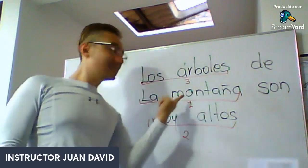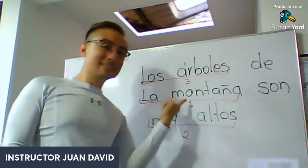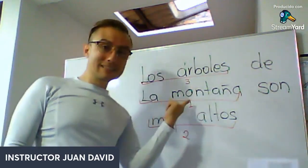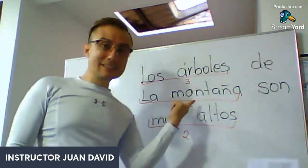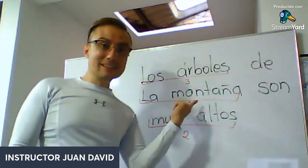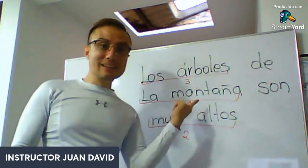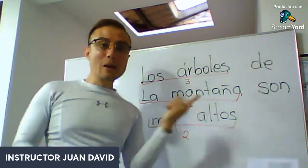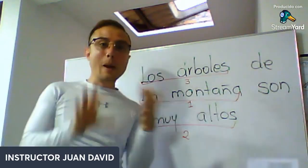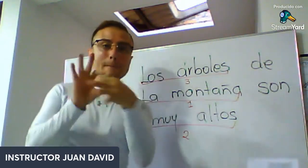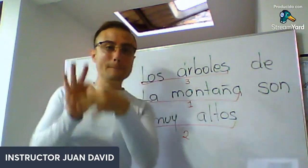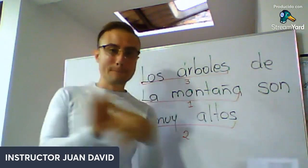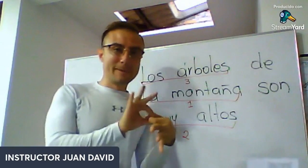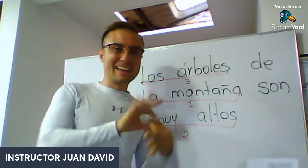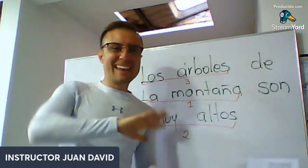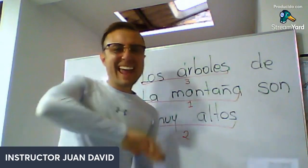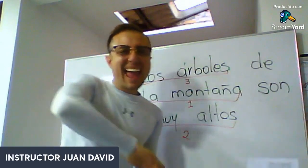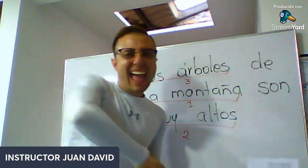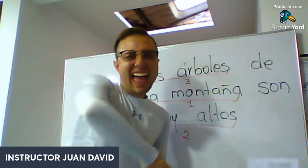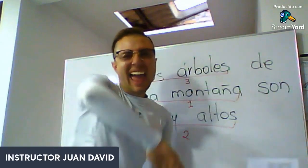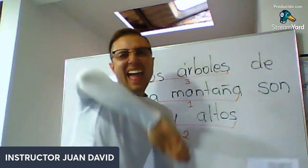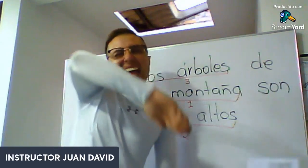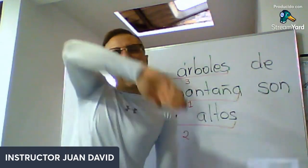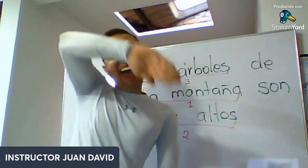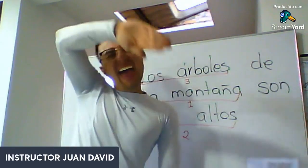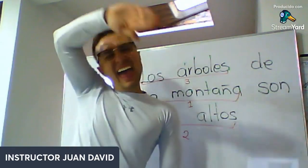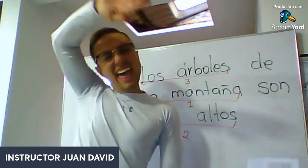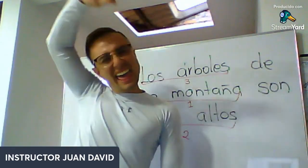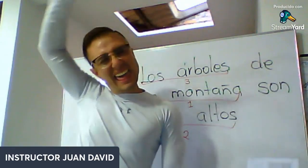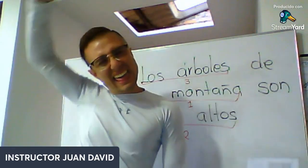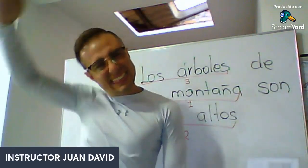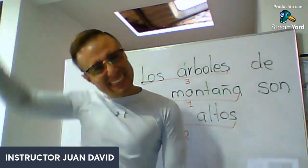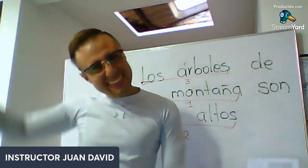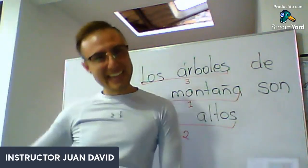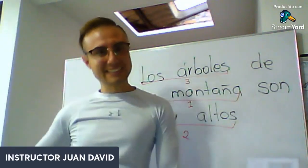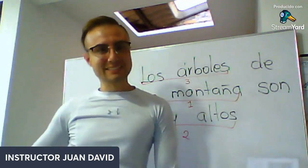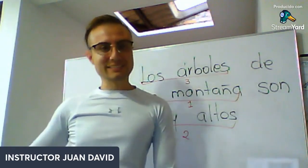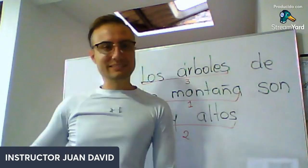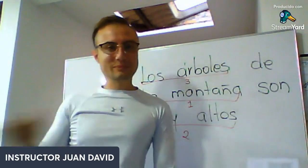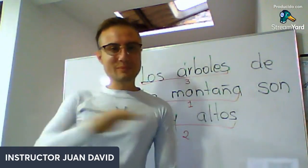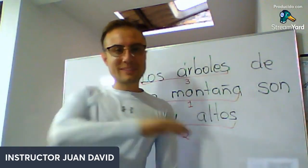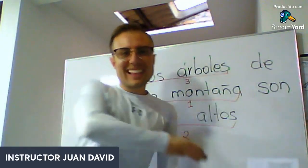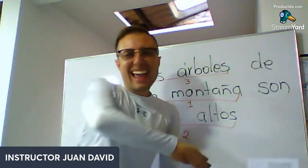lo digo con muy alto o una montaña muy alta entonces yo hago este gesto